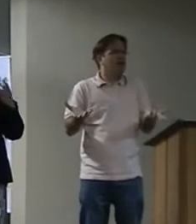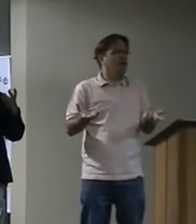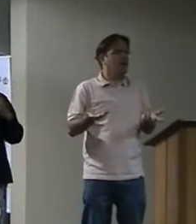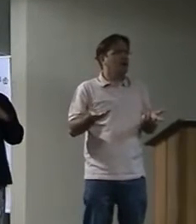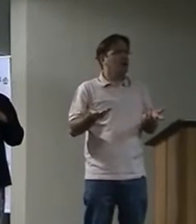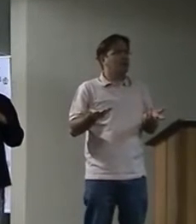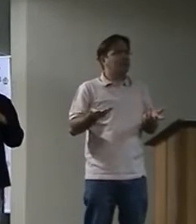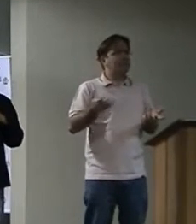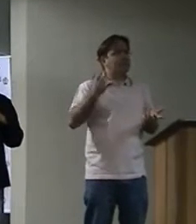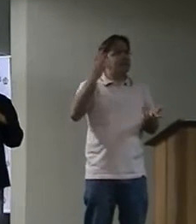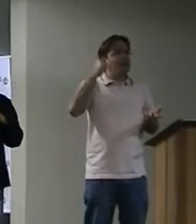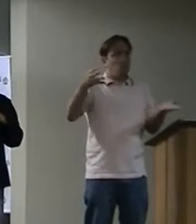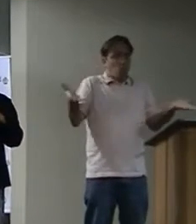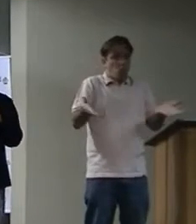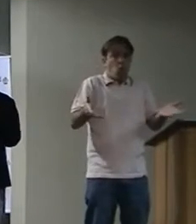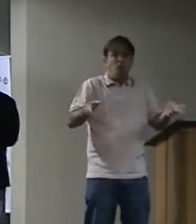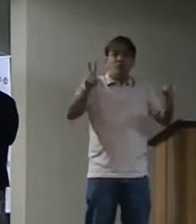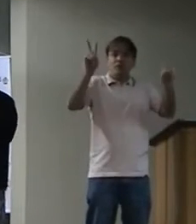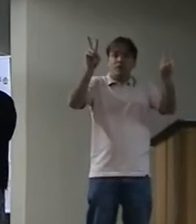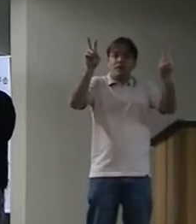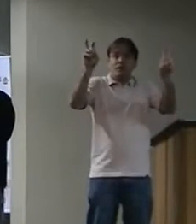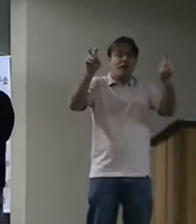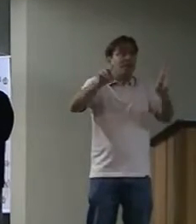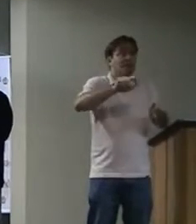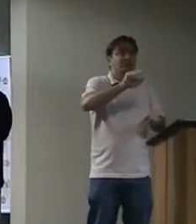sobre inclusão.